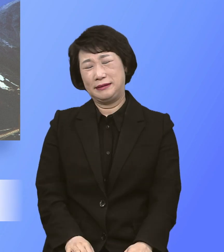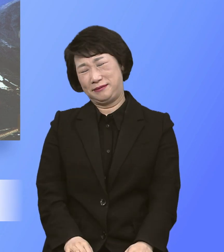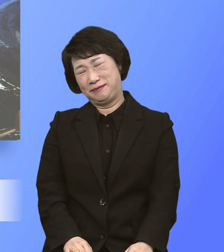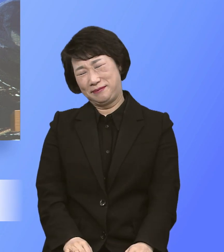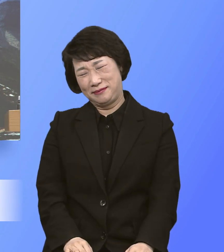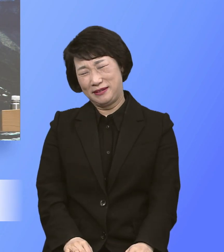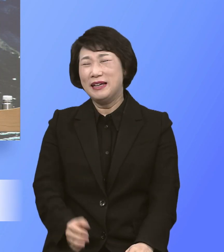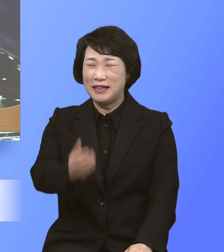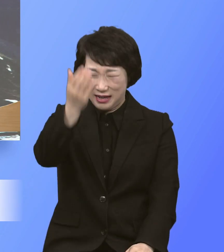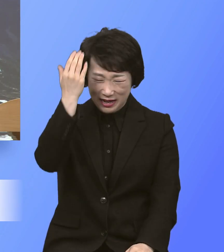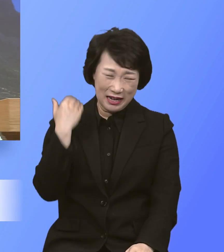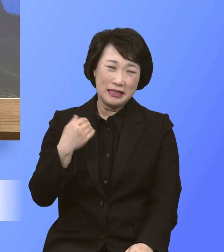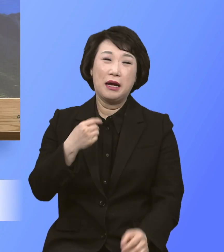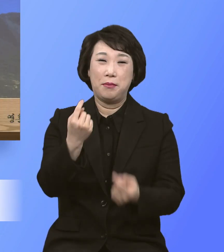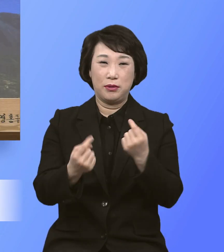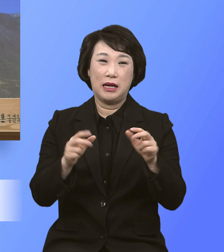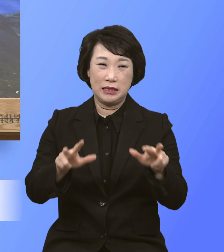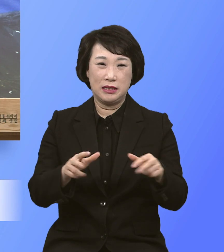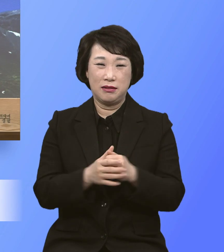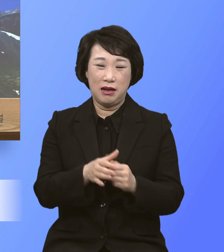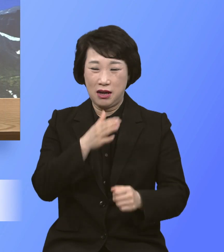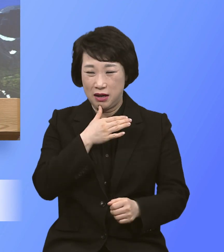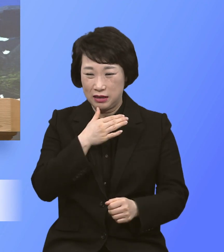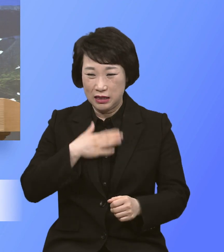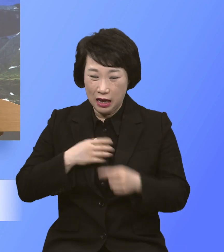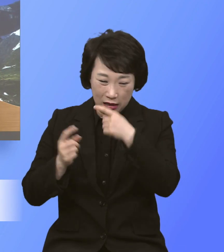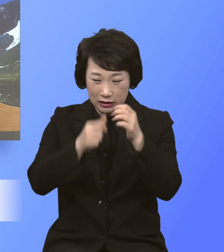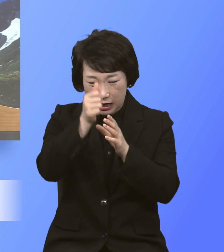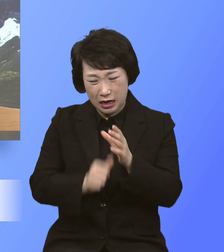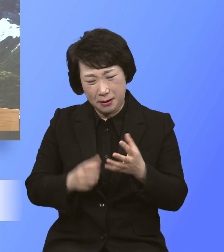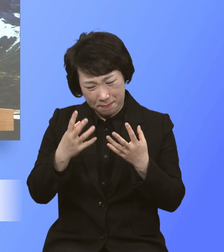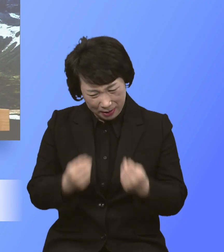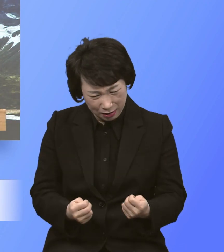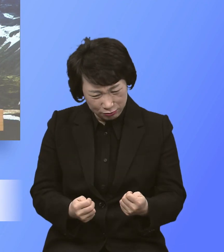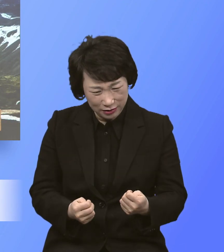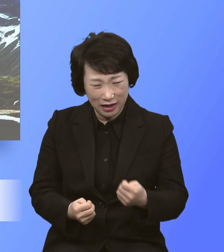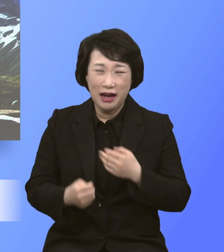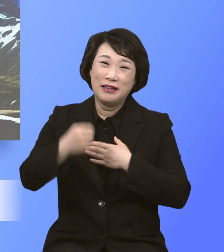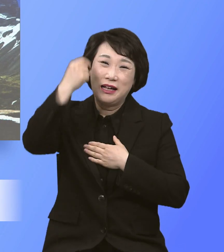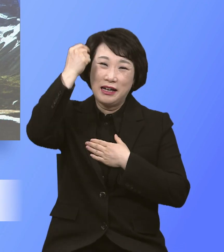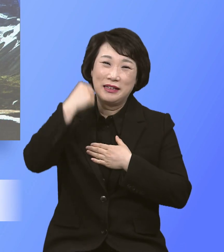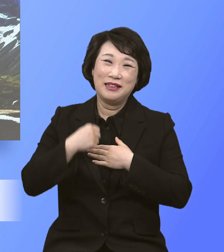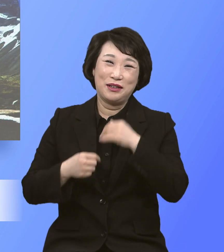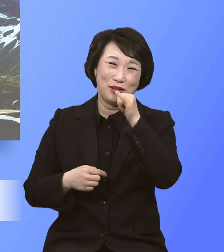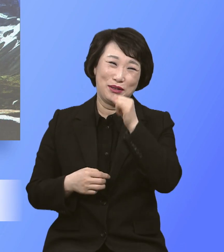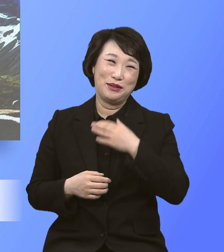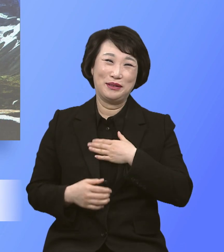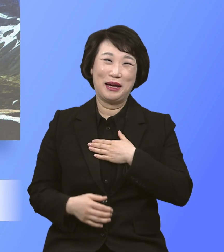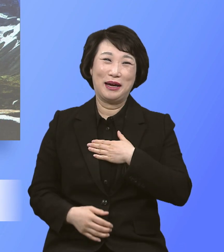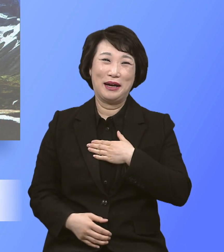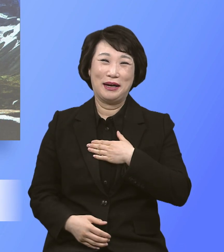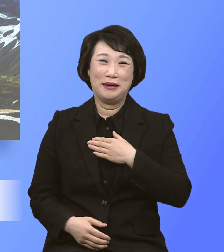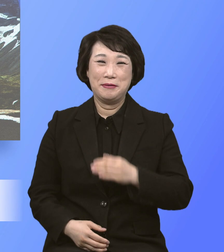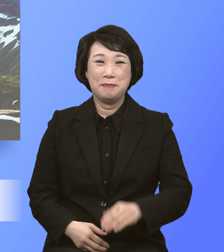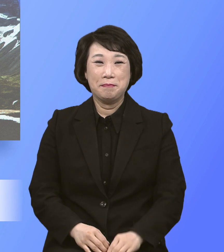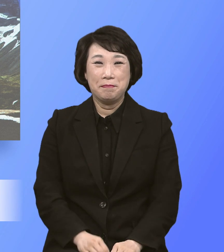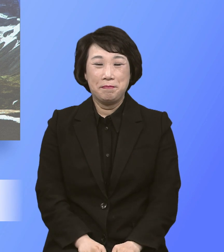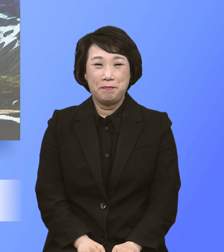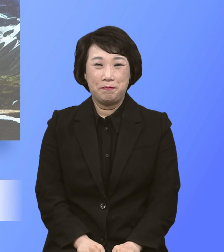내가 그때보다 내가 많이 타락해서 그렇구나 하는 것을 참 실감나게 느끼는